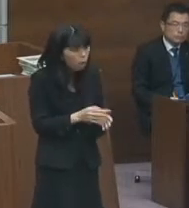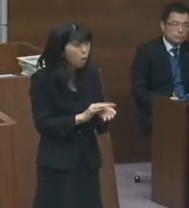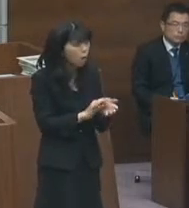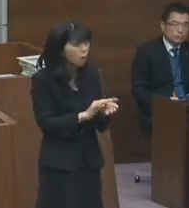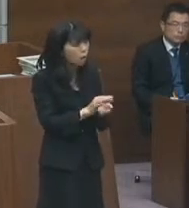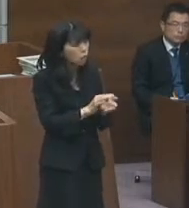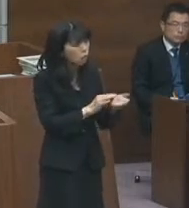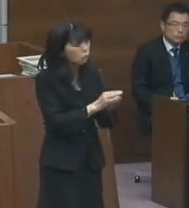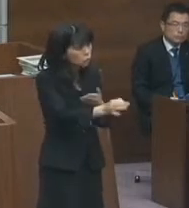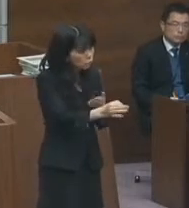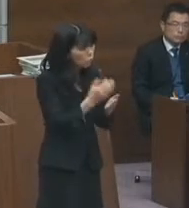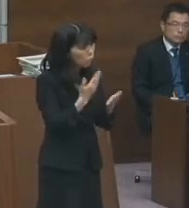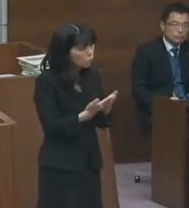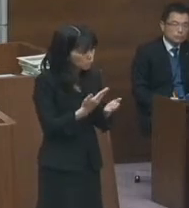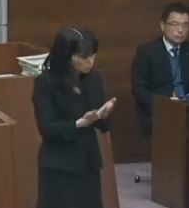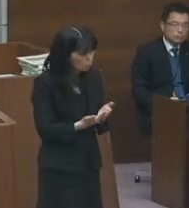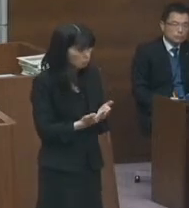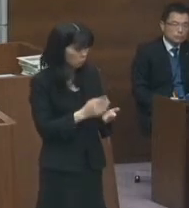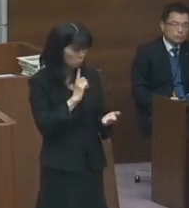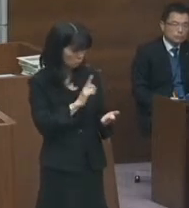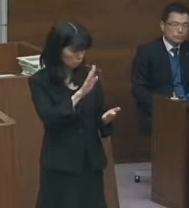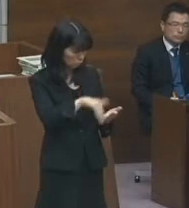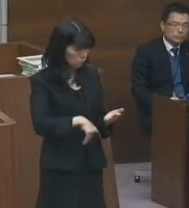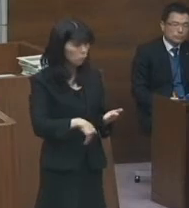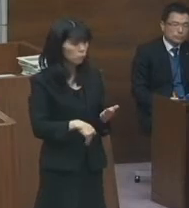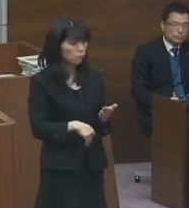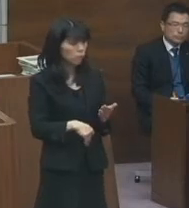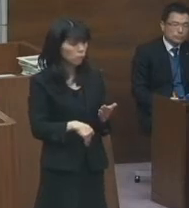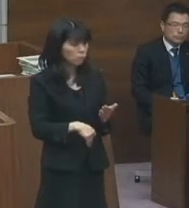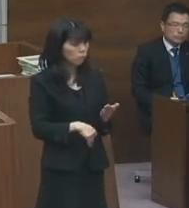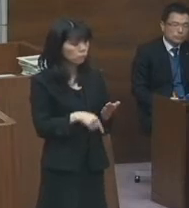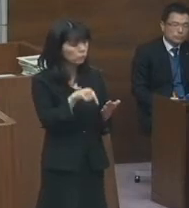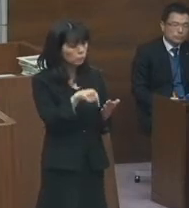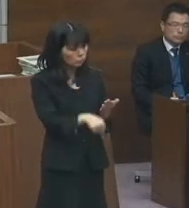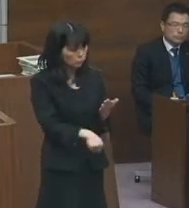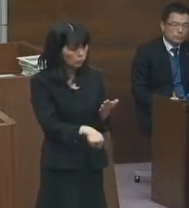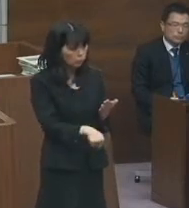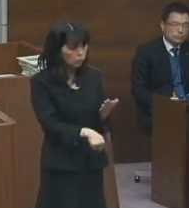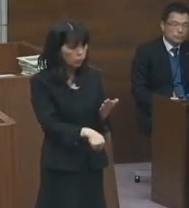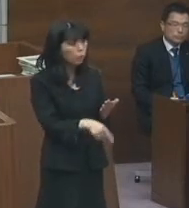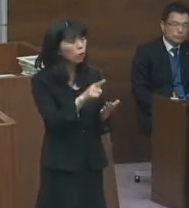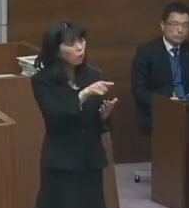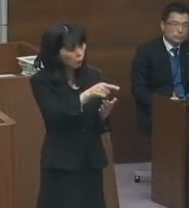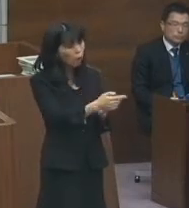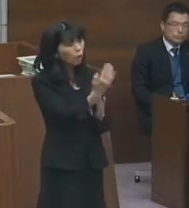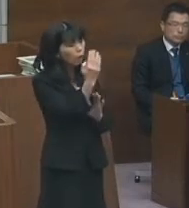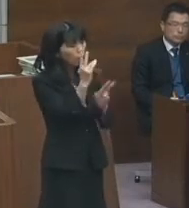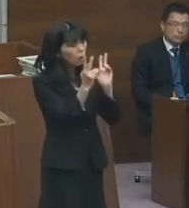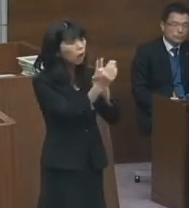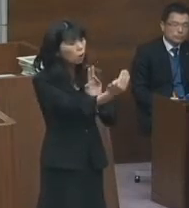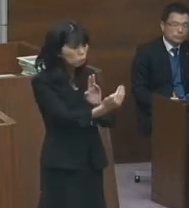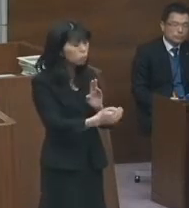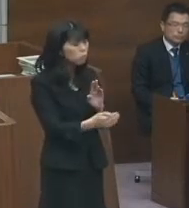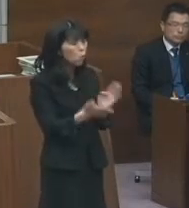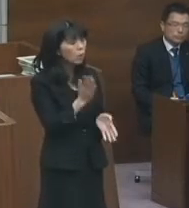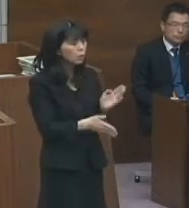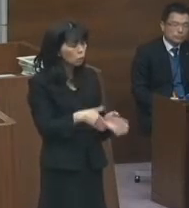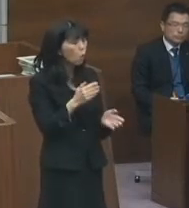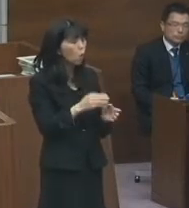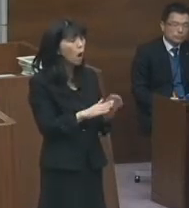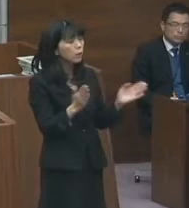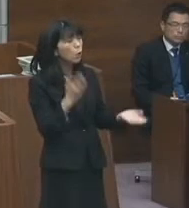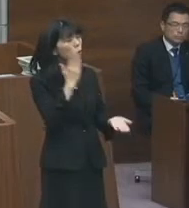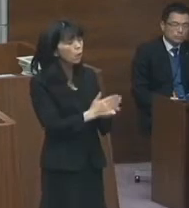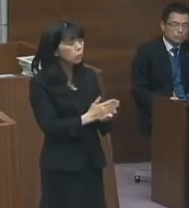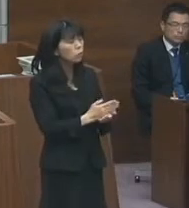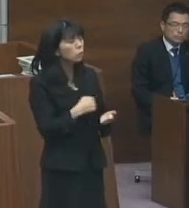いしましたところ、同社より保育所開園を止める考えはないとのご指示と、所有土地全